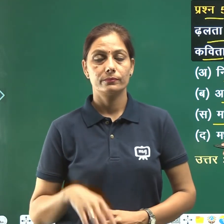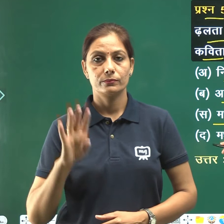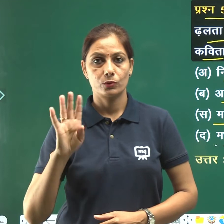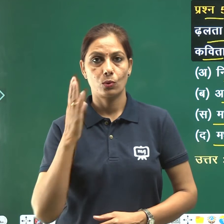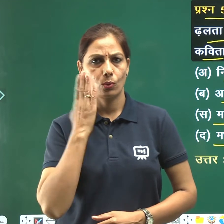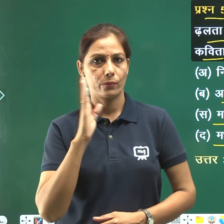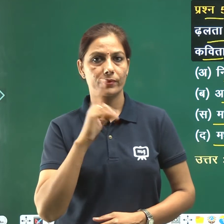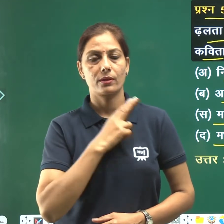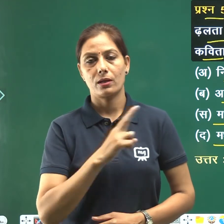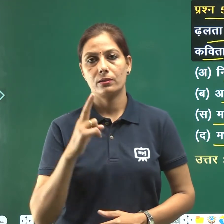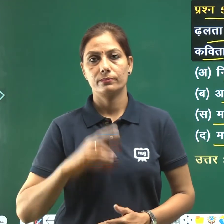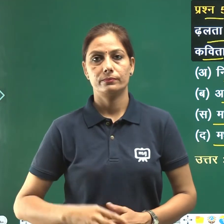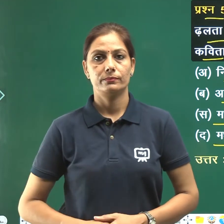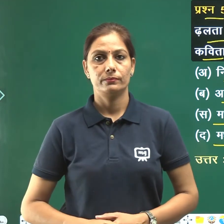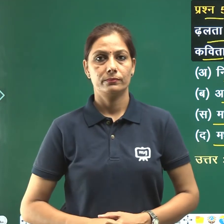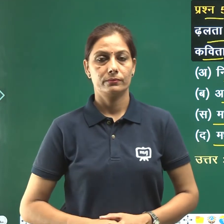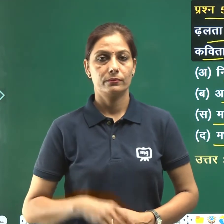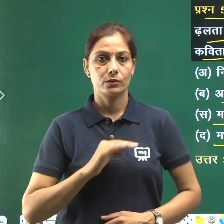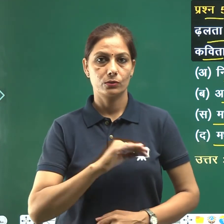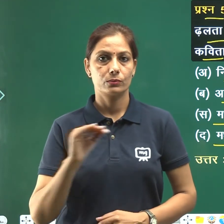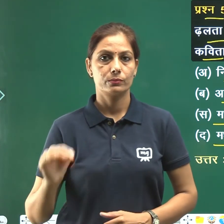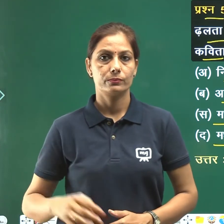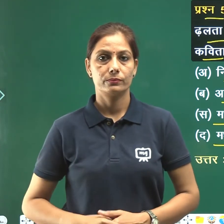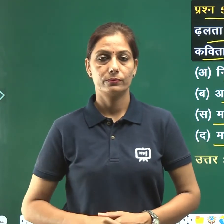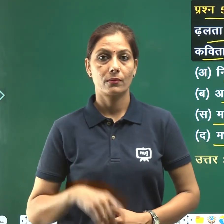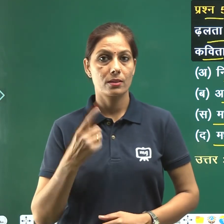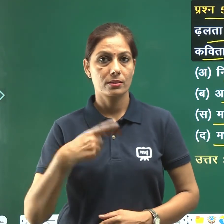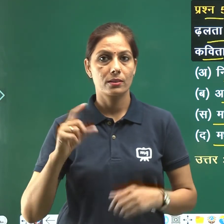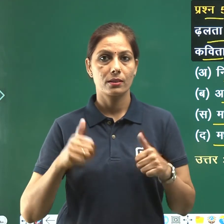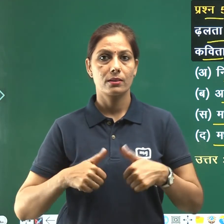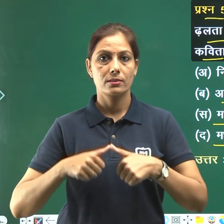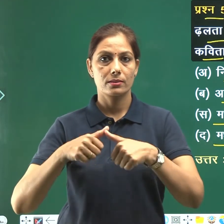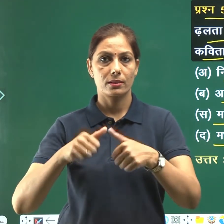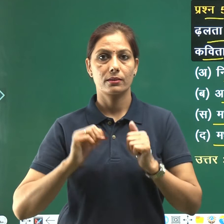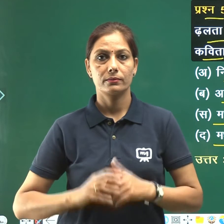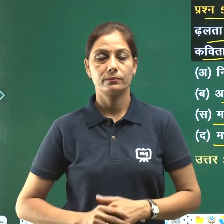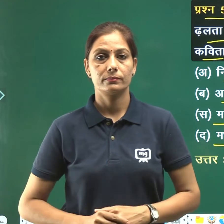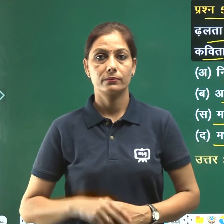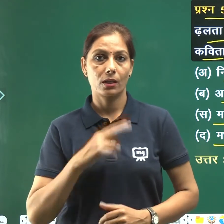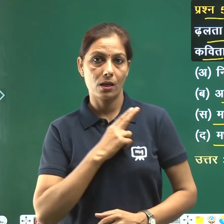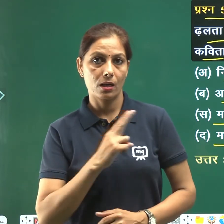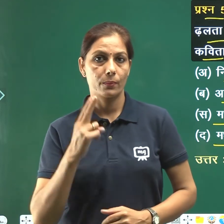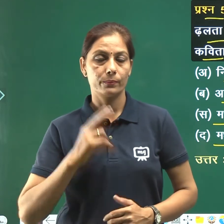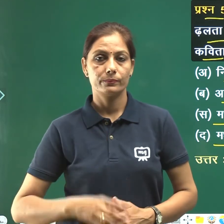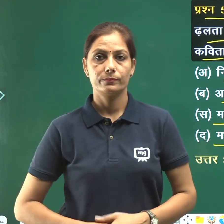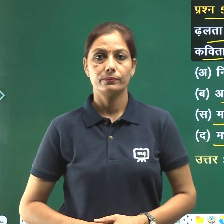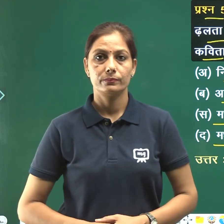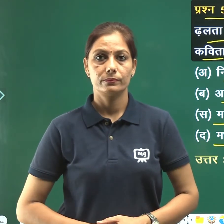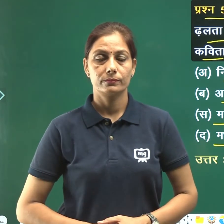चौथा मधुकलश। बच्चों, सही उत्तर है निशा